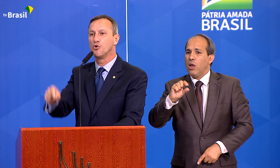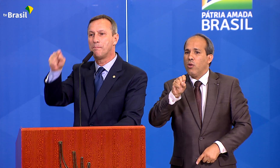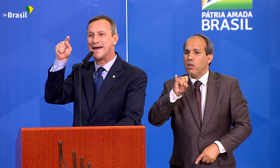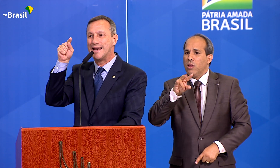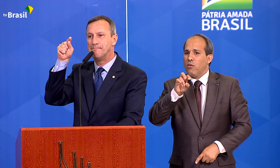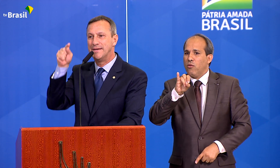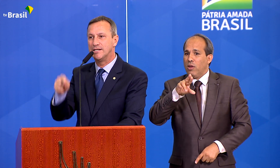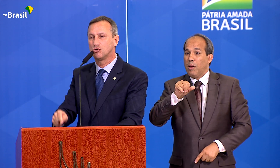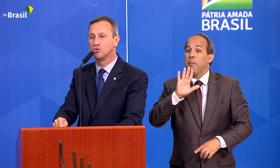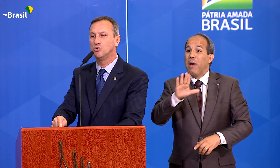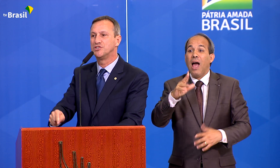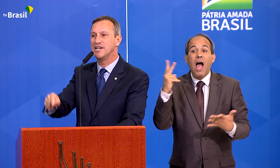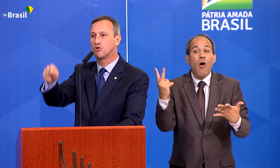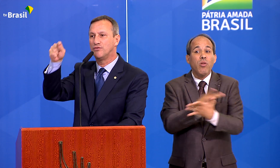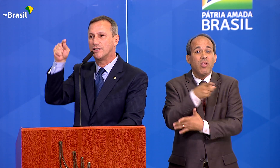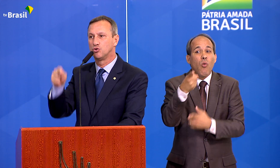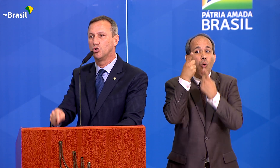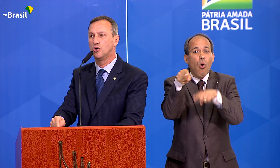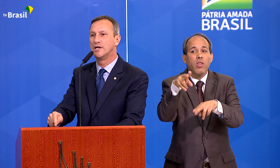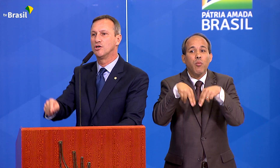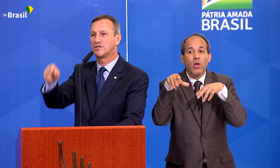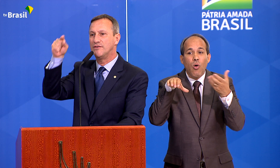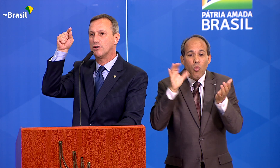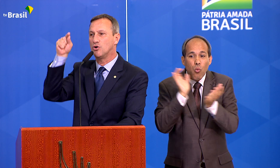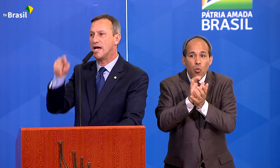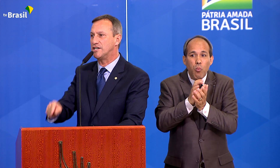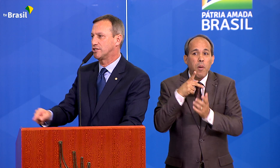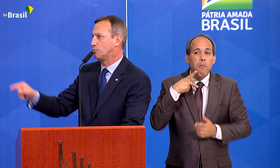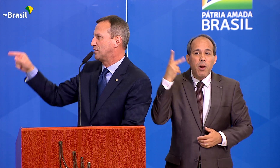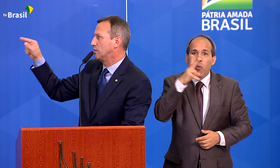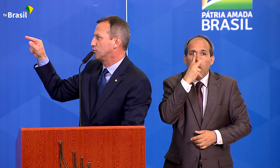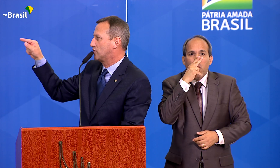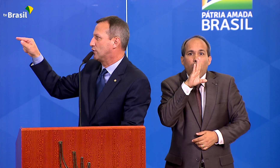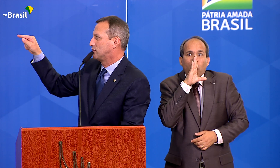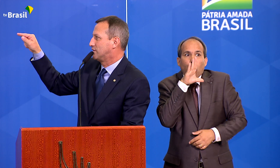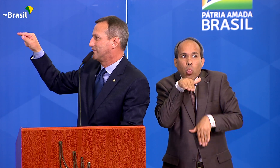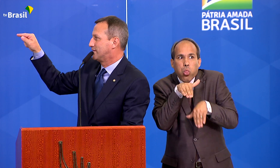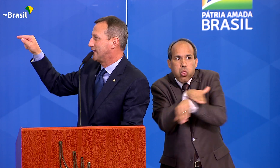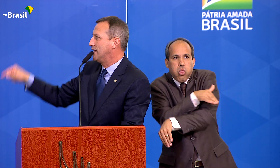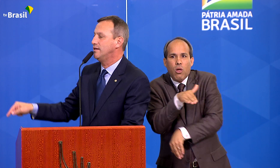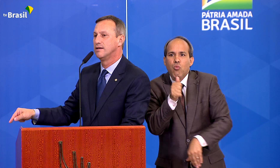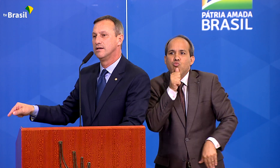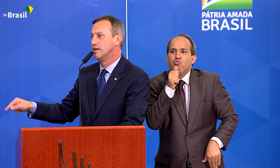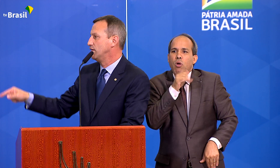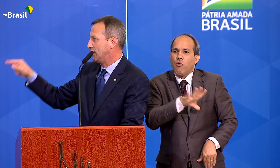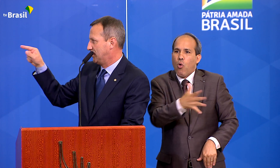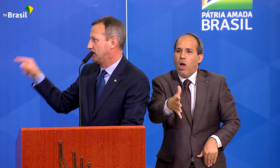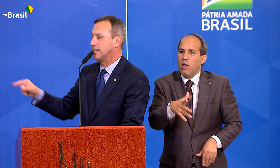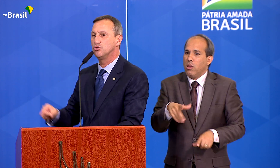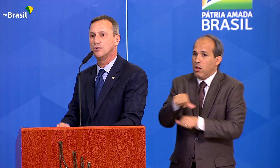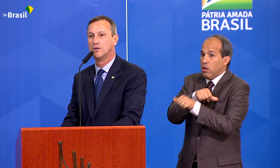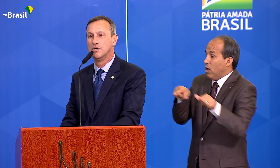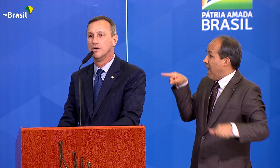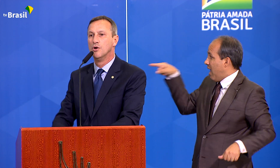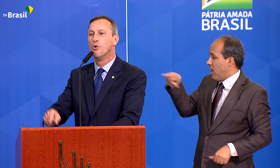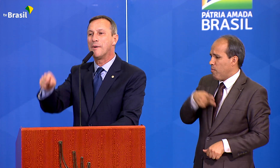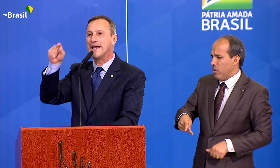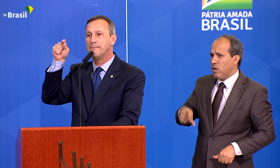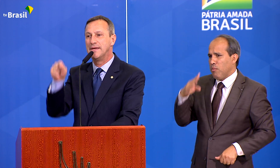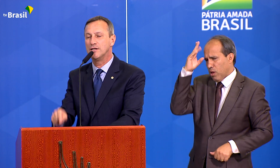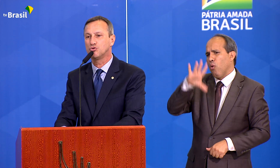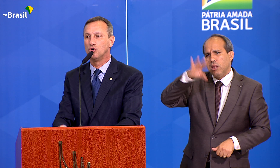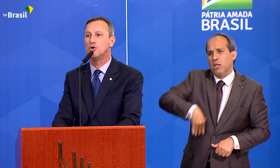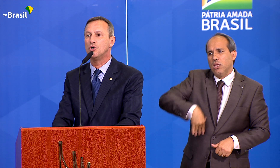feito porque o Parlamento se acovardou não teve a coragem que o presidente bolsonaro tem e vai ser que tendo